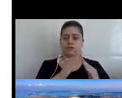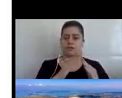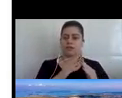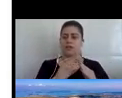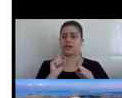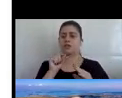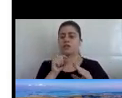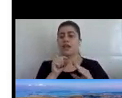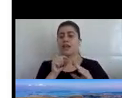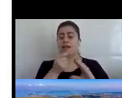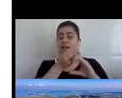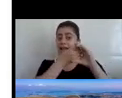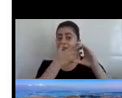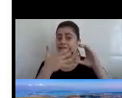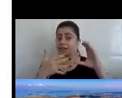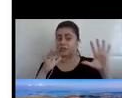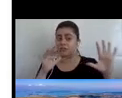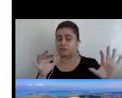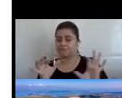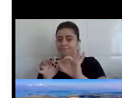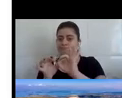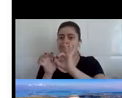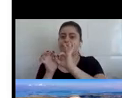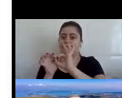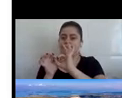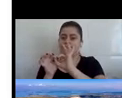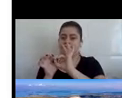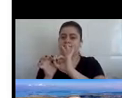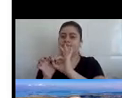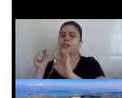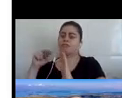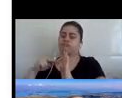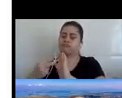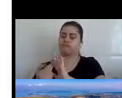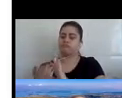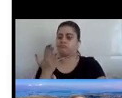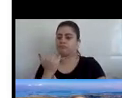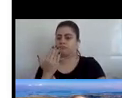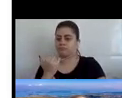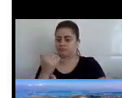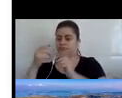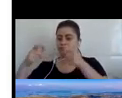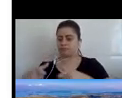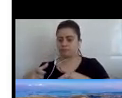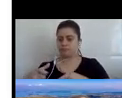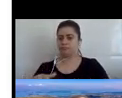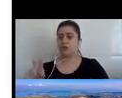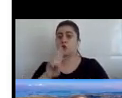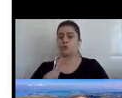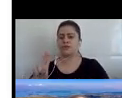características de densidade habitacional que esses fluxos impõem sobre o território e o uso de